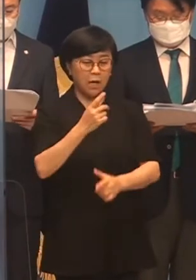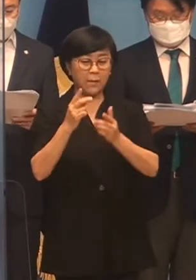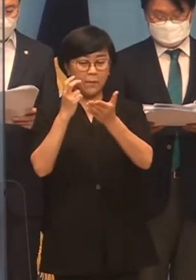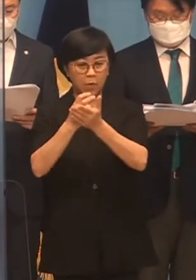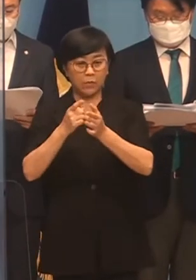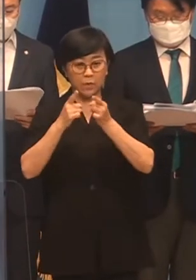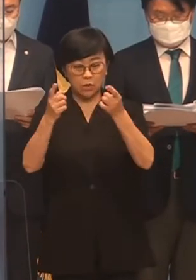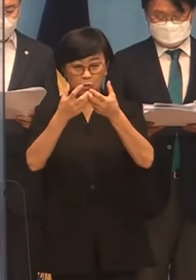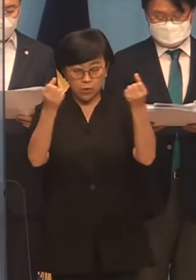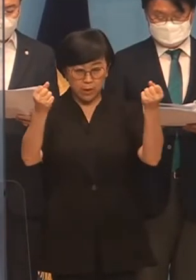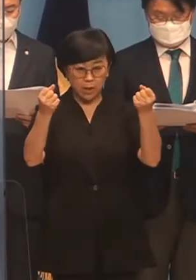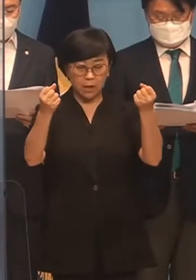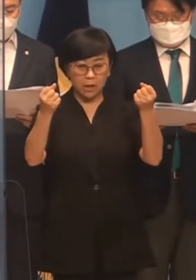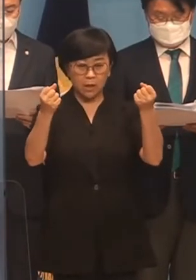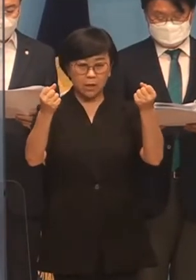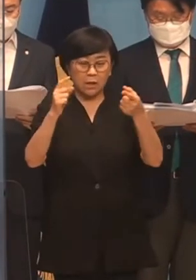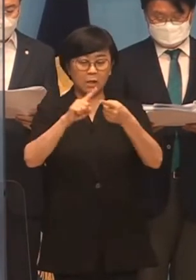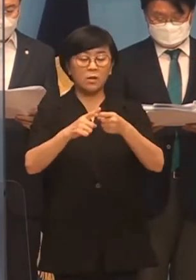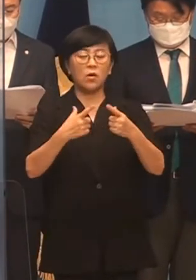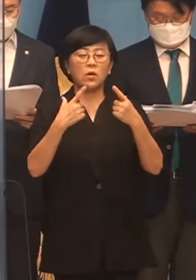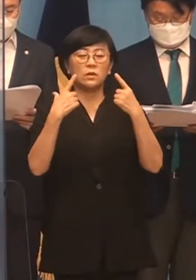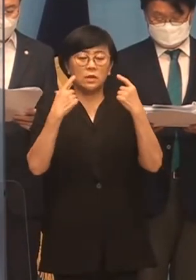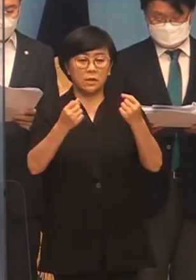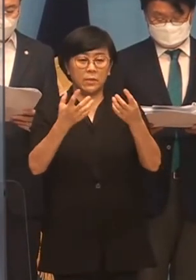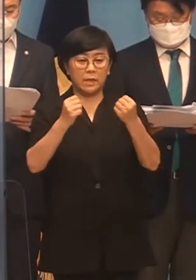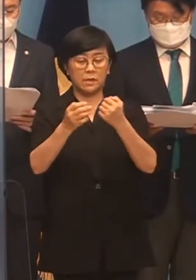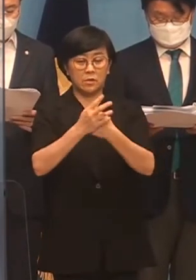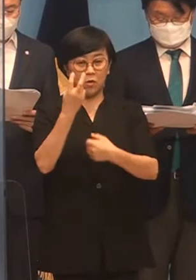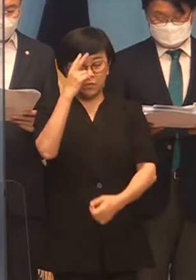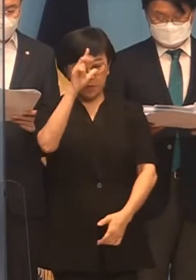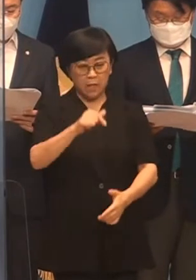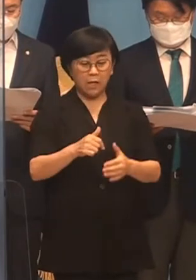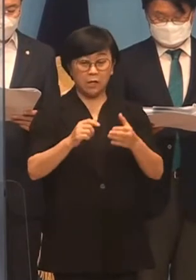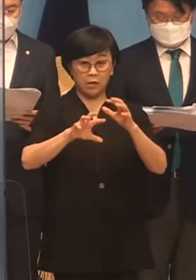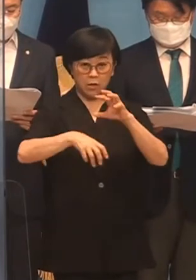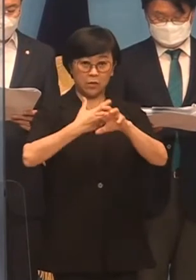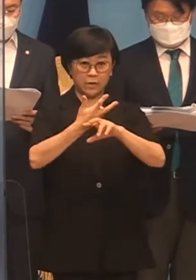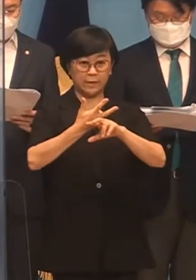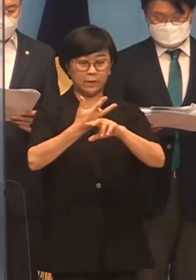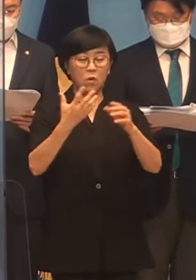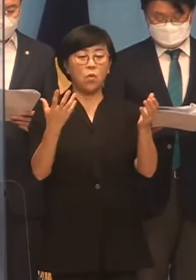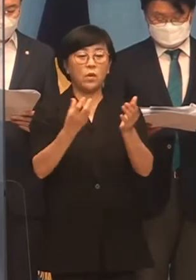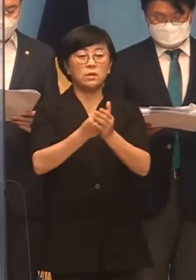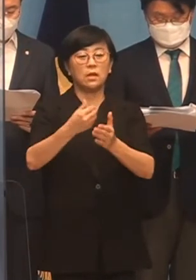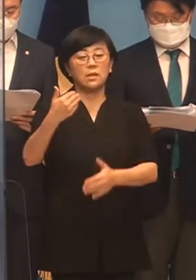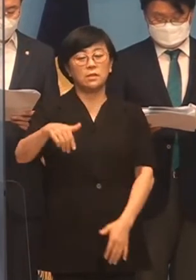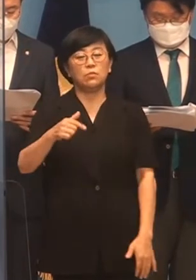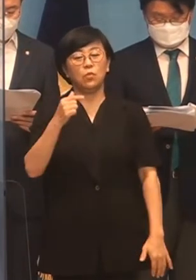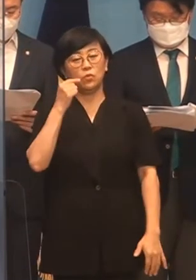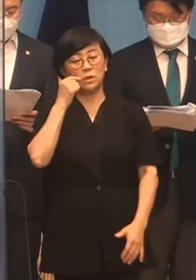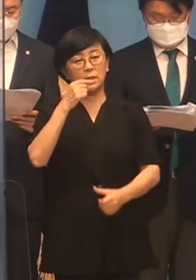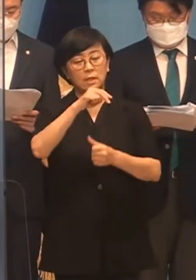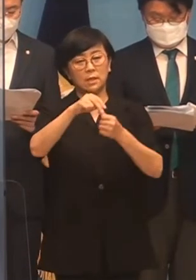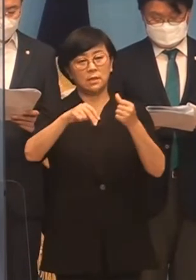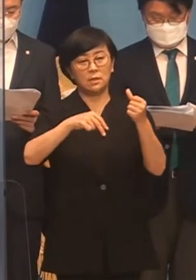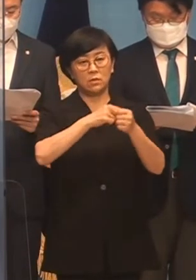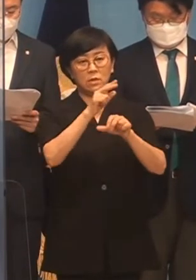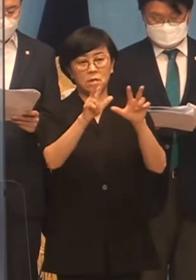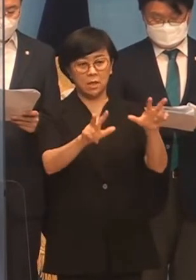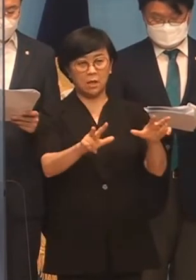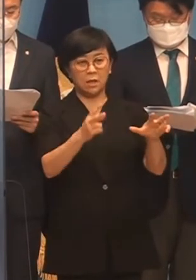외치는 시민들의 목소리는 여전히 높습니다. 검찰개혁은 여전히 미완의 과제로 남아있습니다.